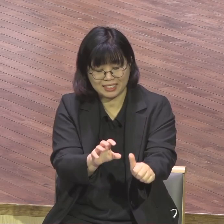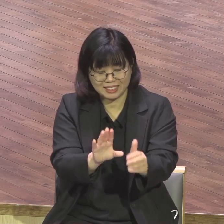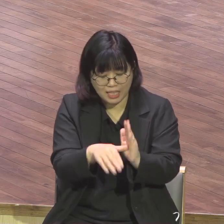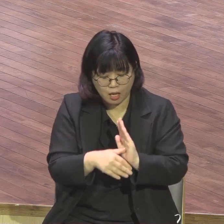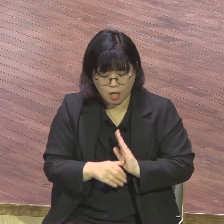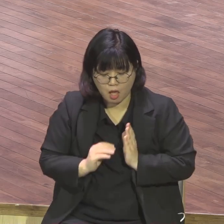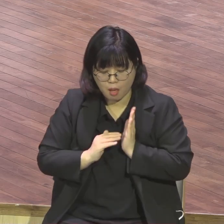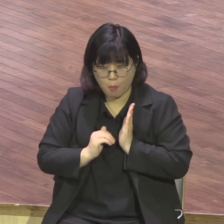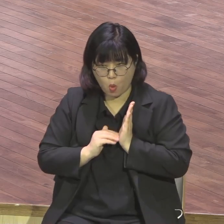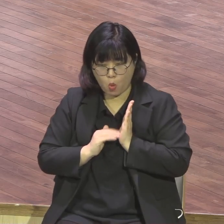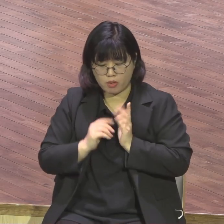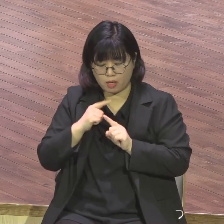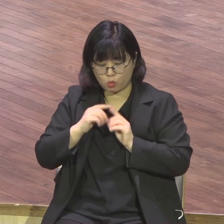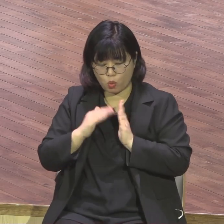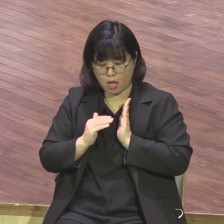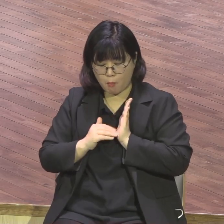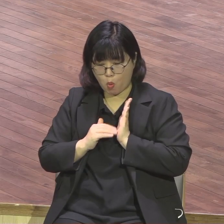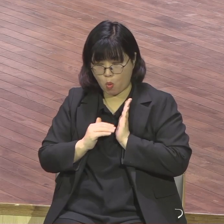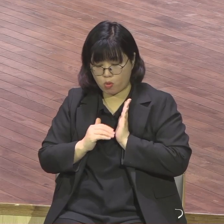고치시켜줬다. 애국심을.